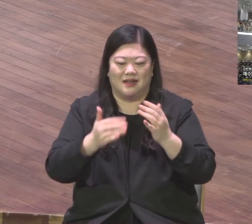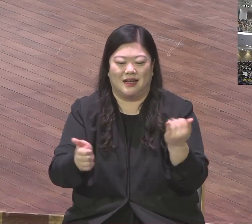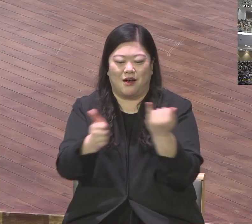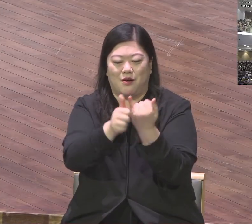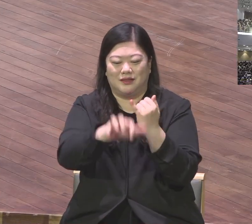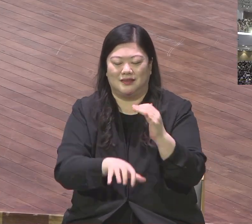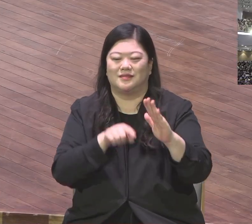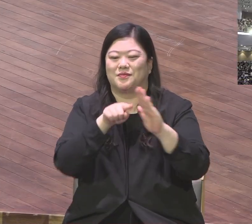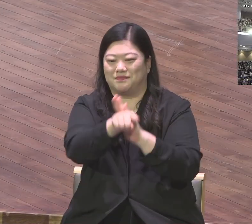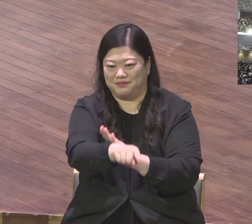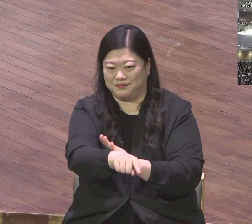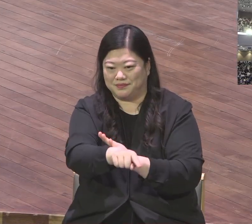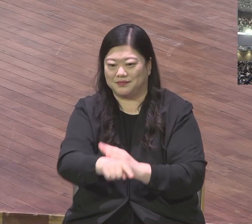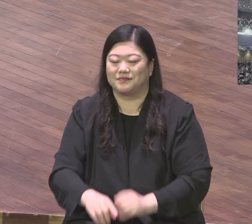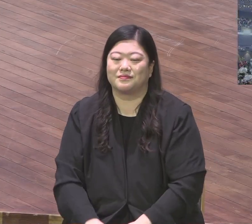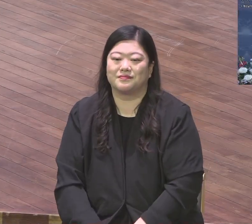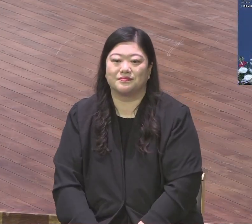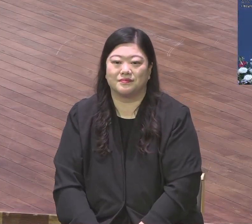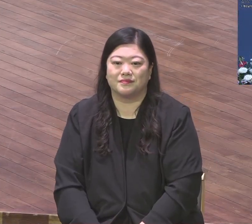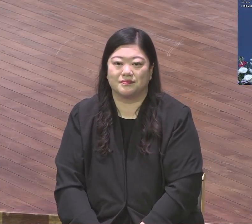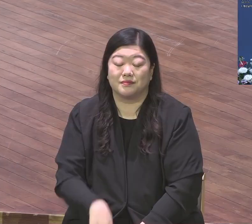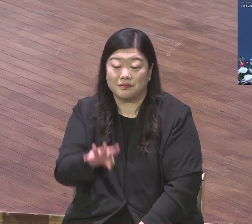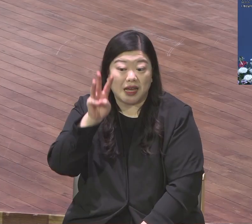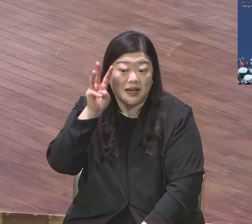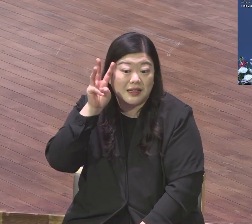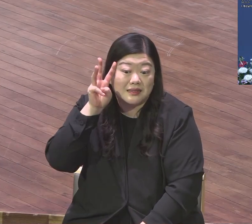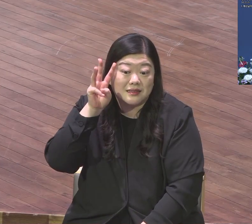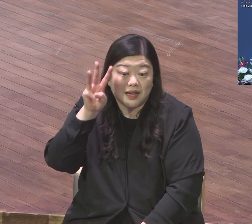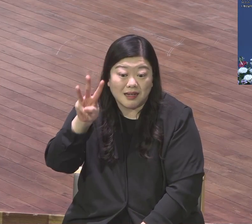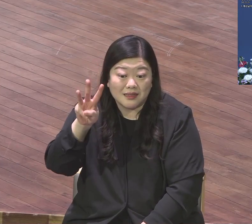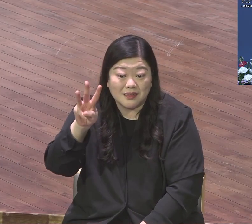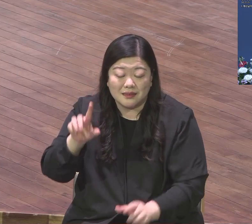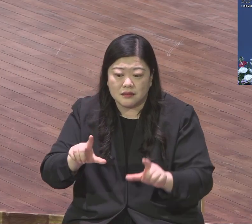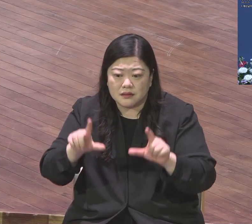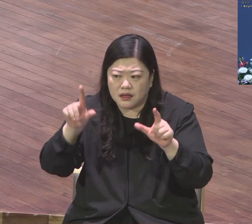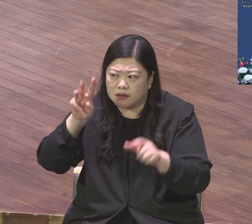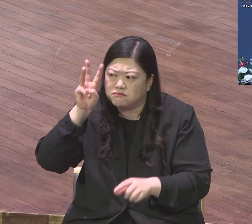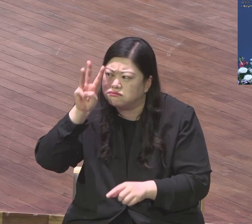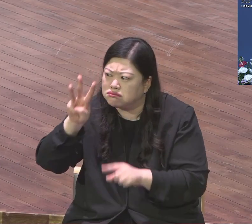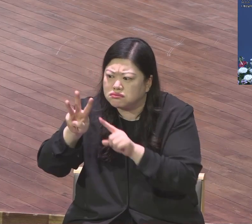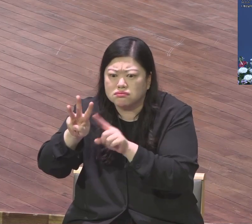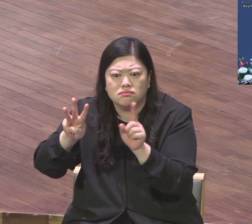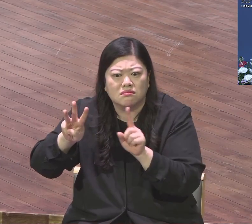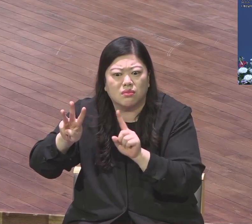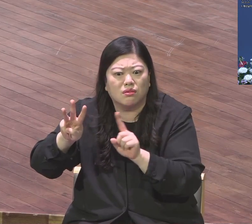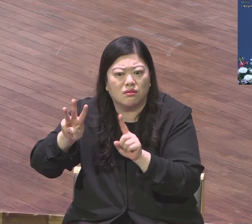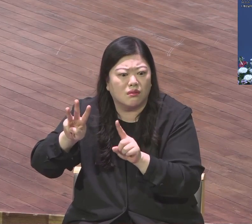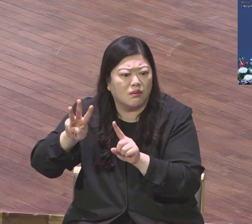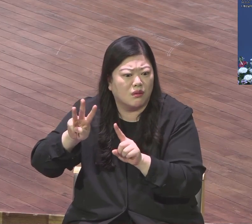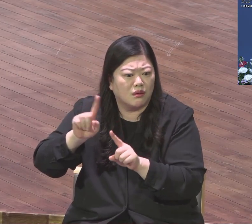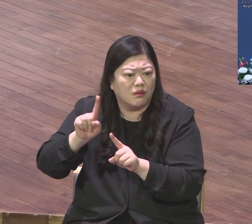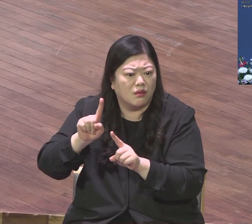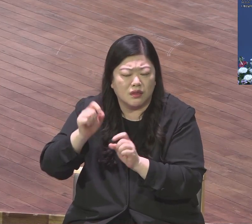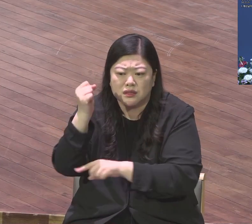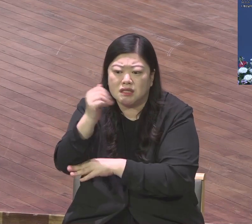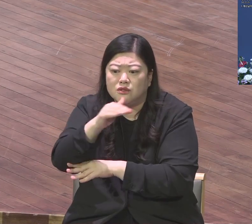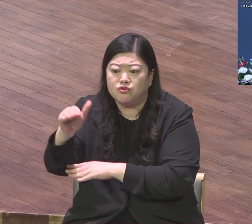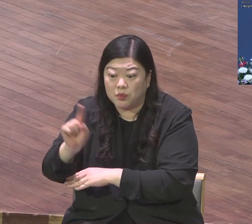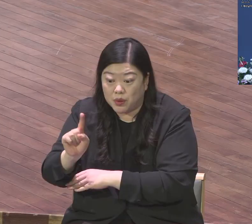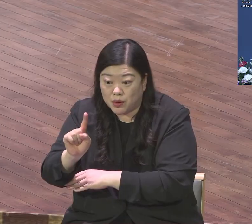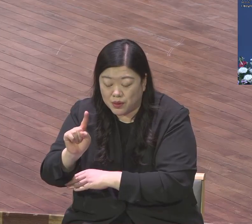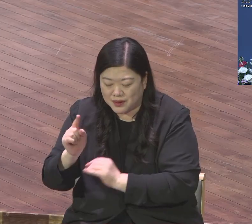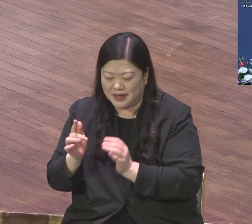이 본문의 사흘째 되던 날 이렇게 시작을 하는데 사흘째 되던 날 이 말은